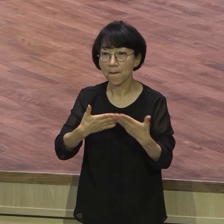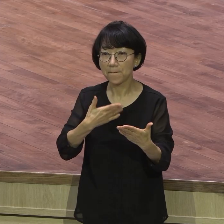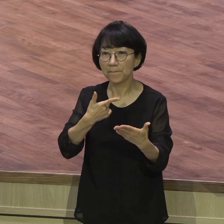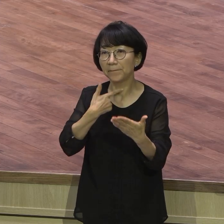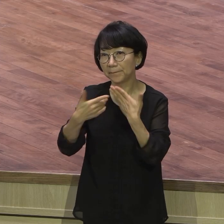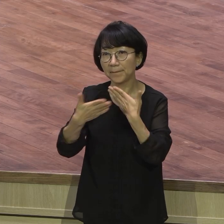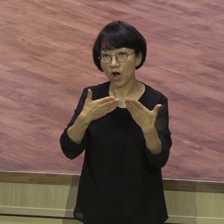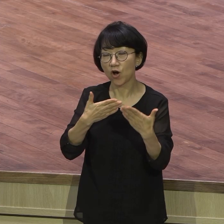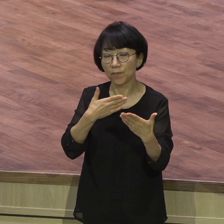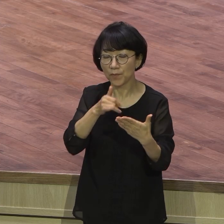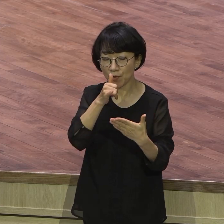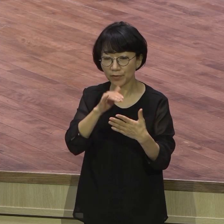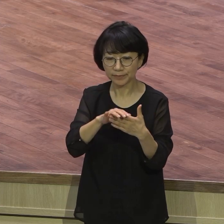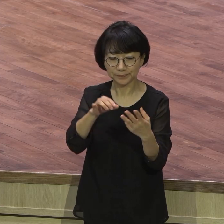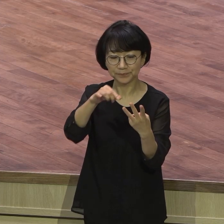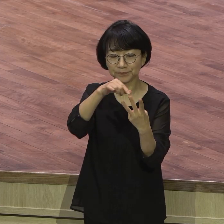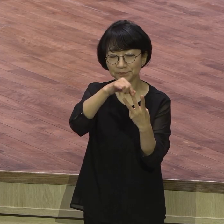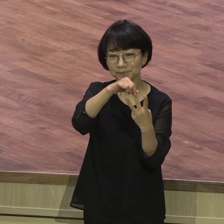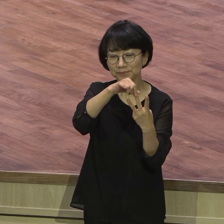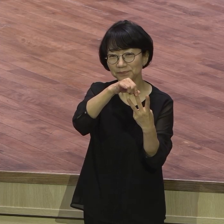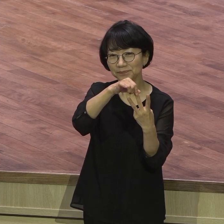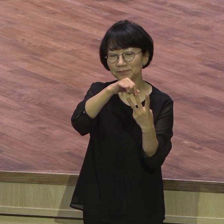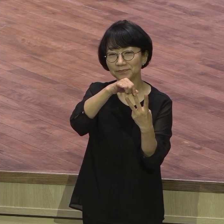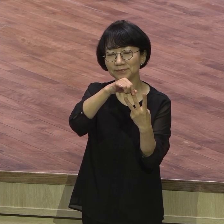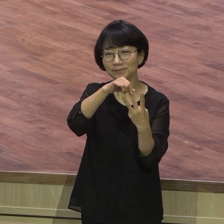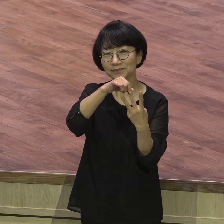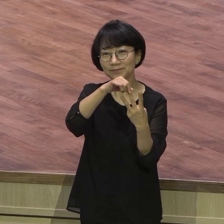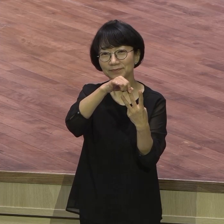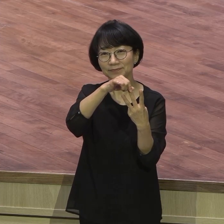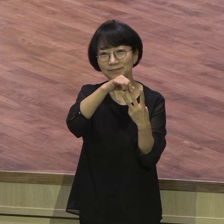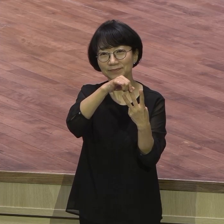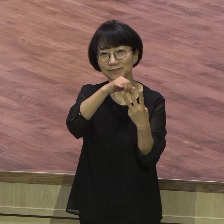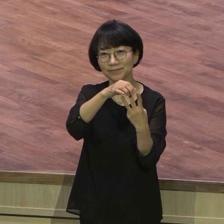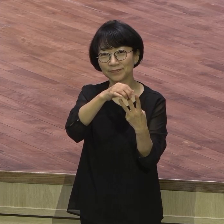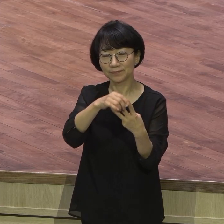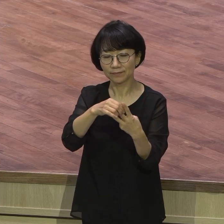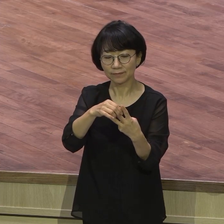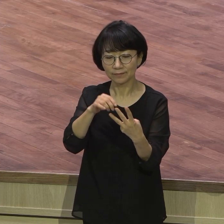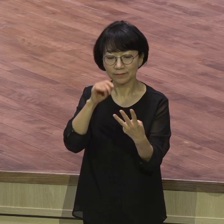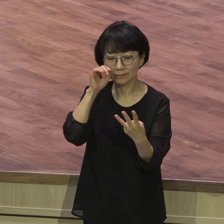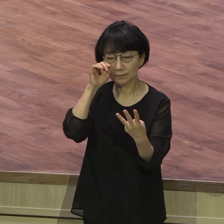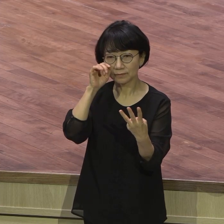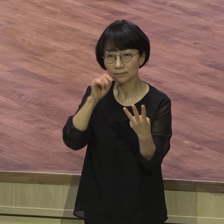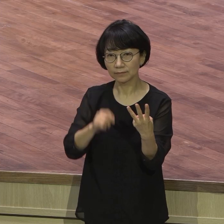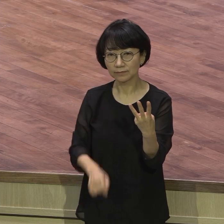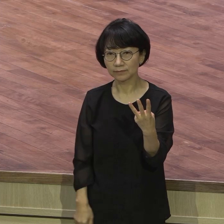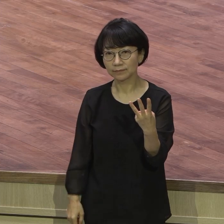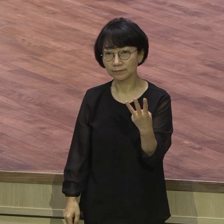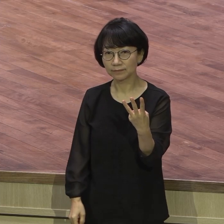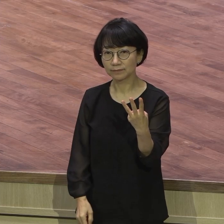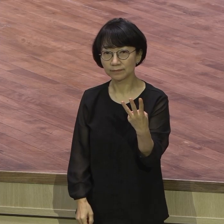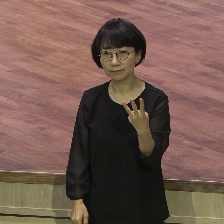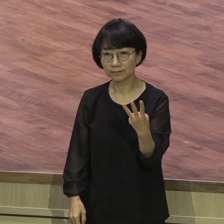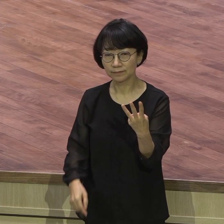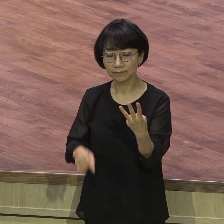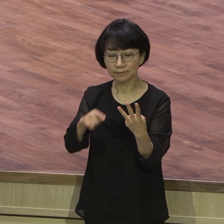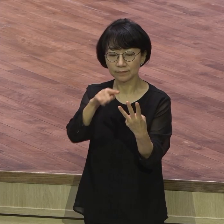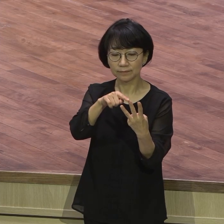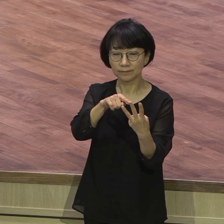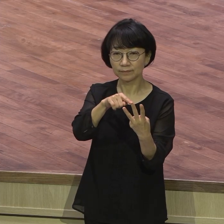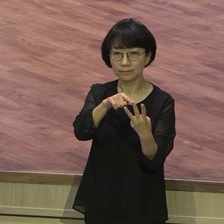이런 신앙생활한 상태 그런데 이 단계까지 오는 것도 많은 성장이 이것은